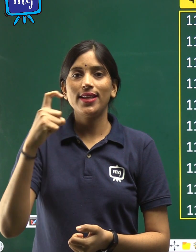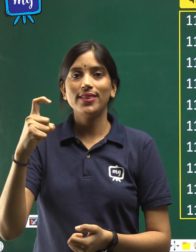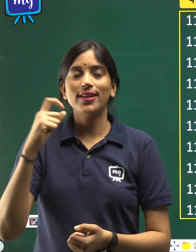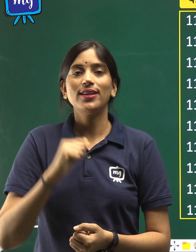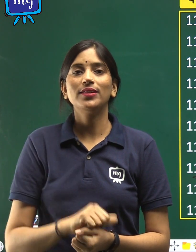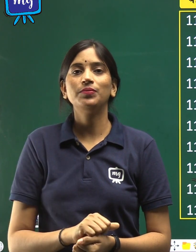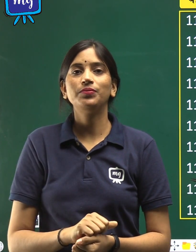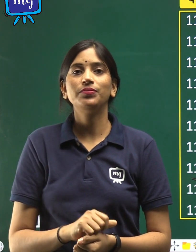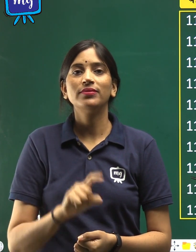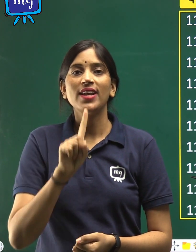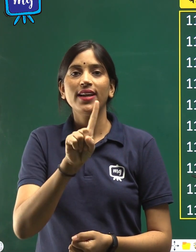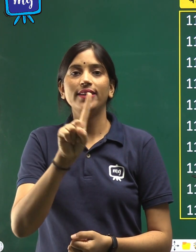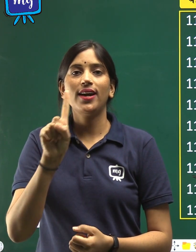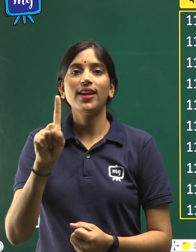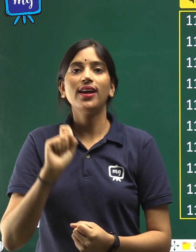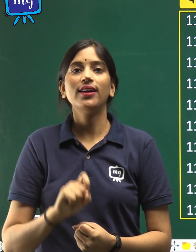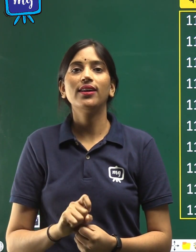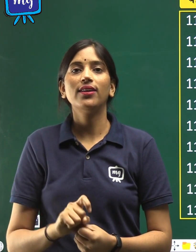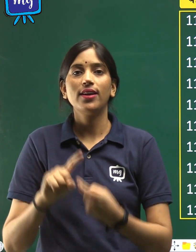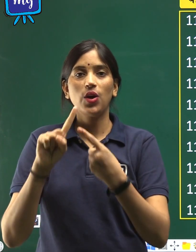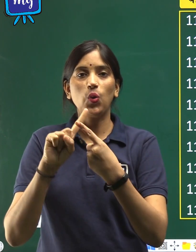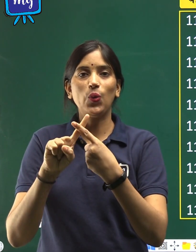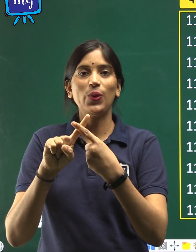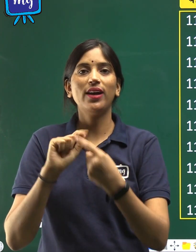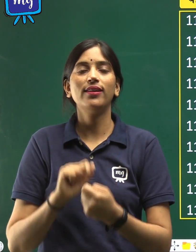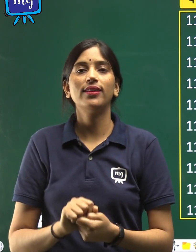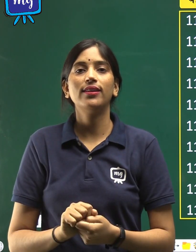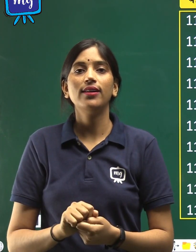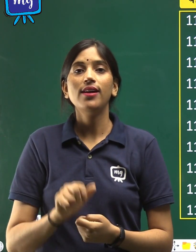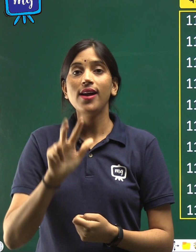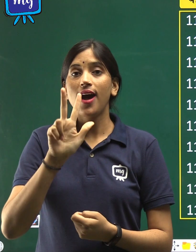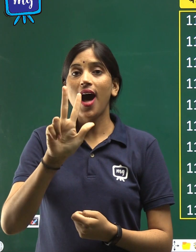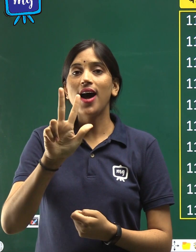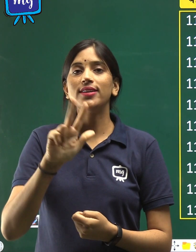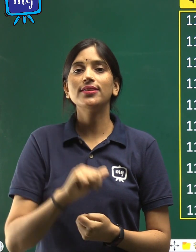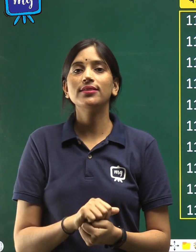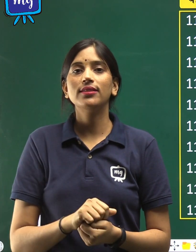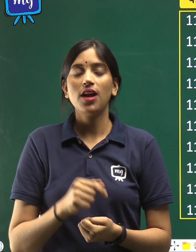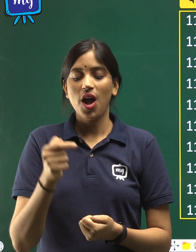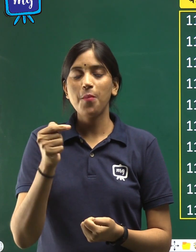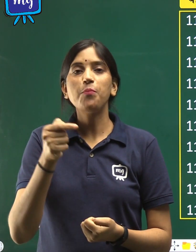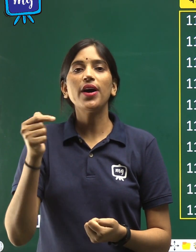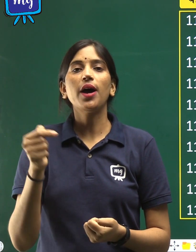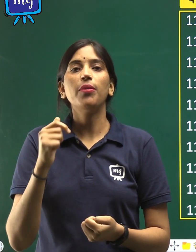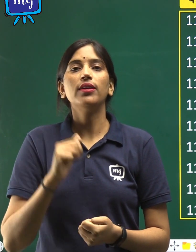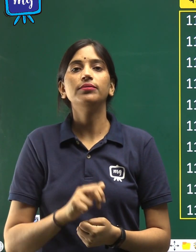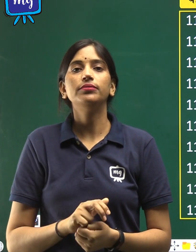77। 11 गुणा 8